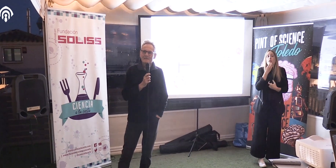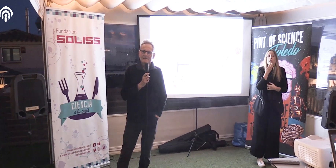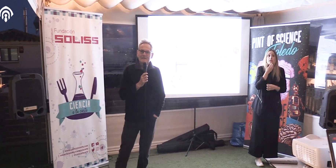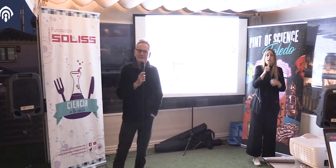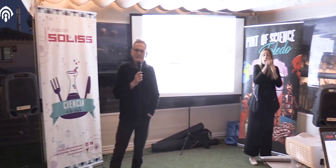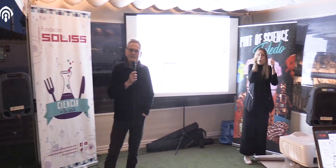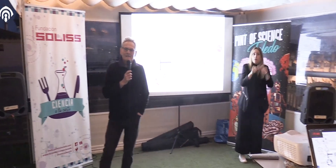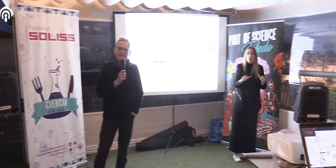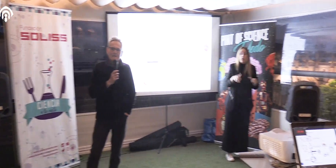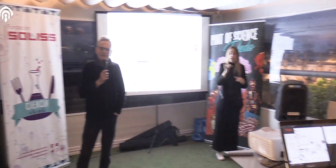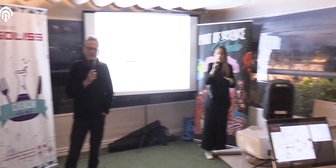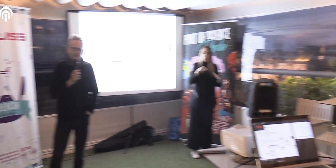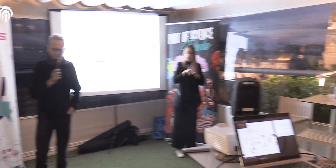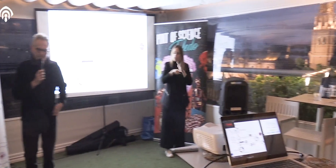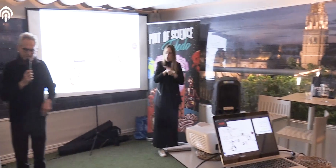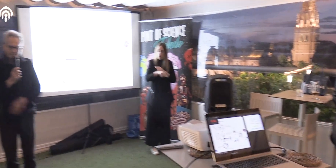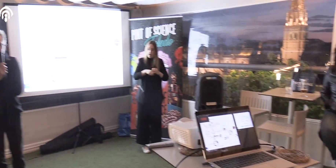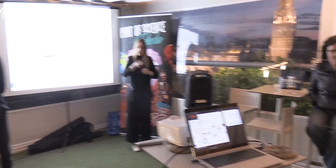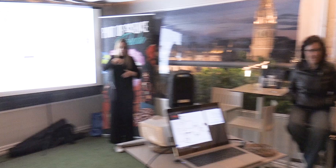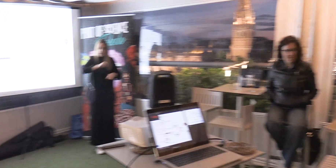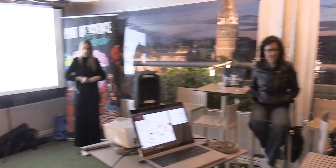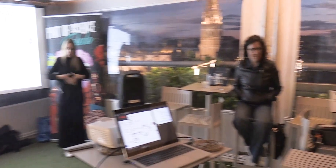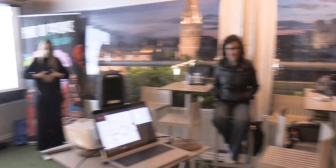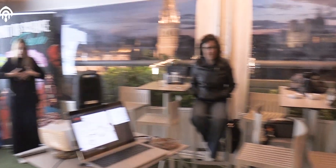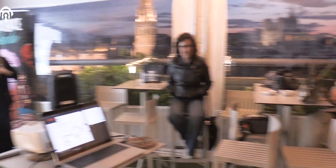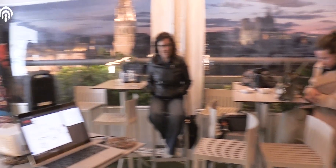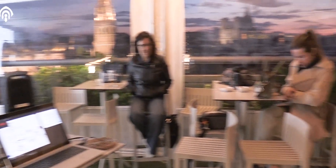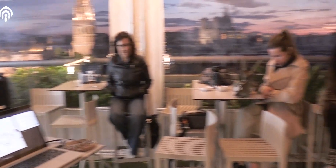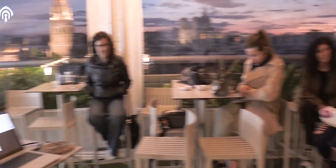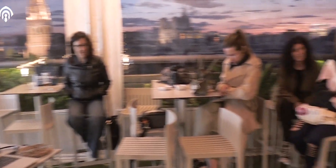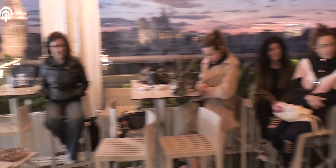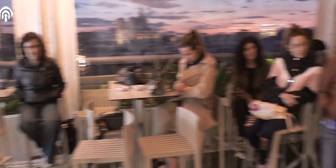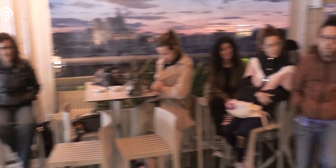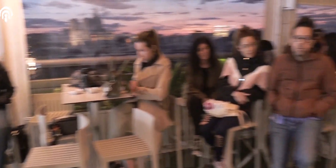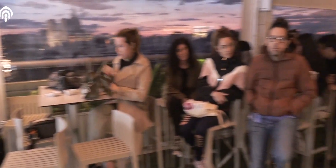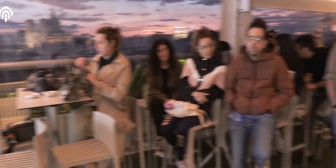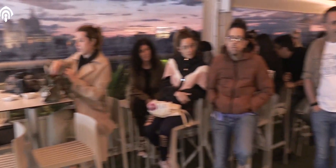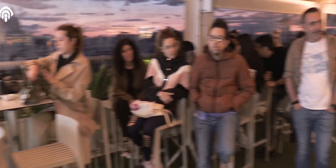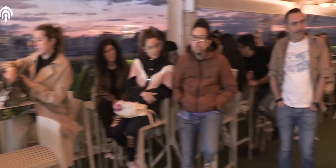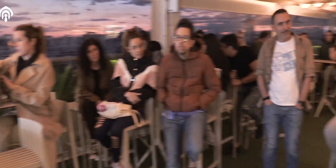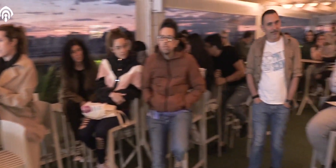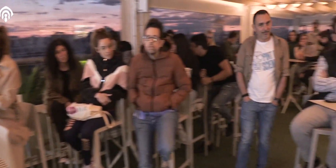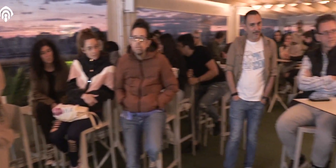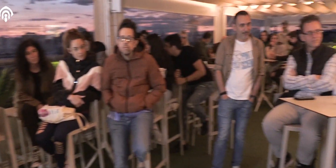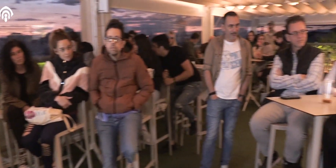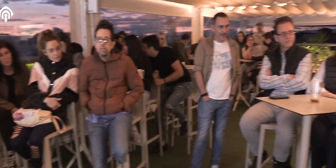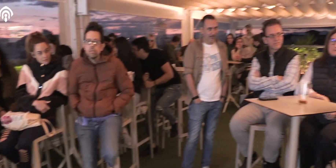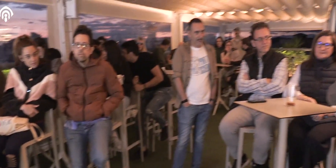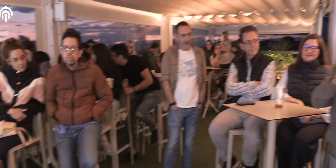de gestionar nuestras emociones o, por ejemplo, también relacionarnos con los demás,